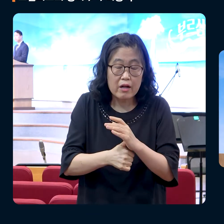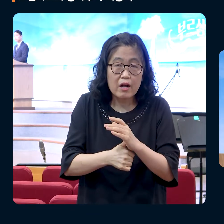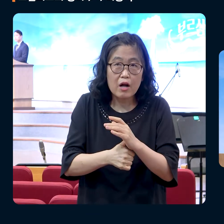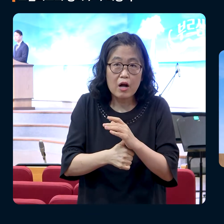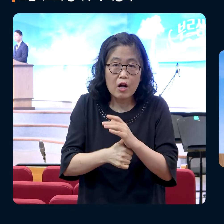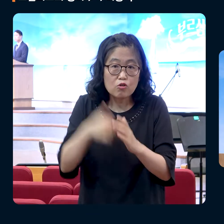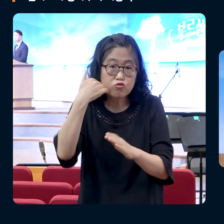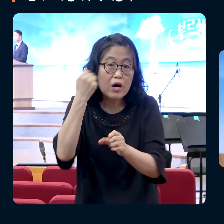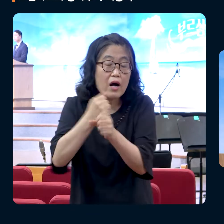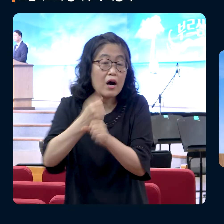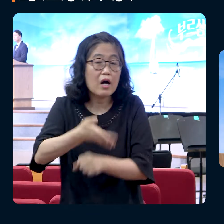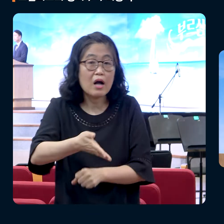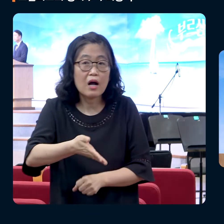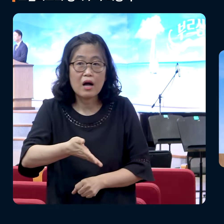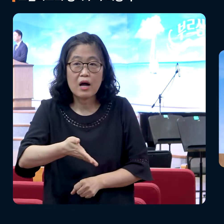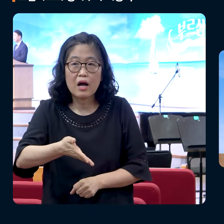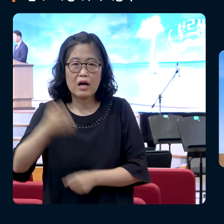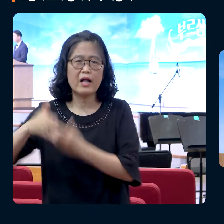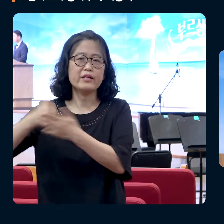것이 누구라고 이야기하고 있습니까?